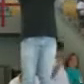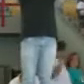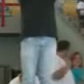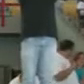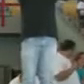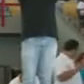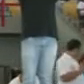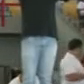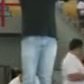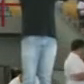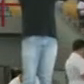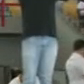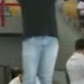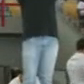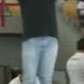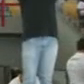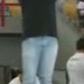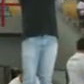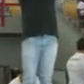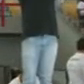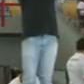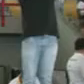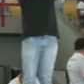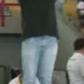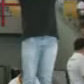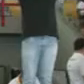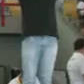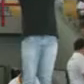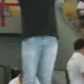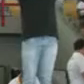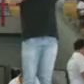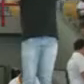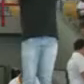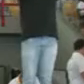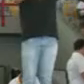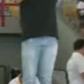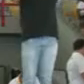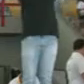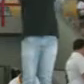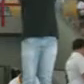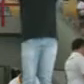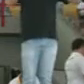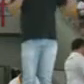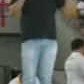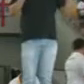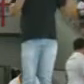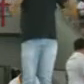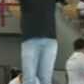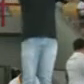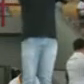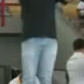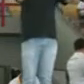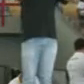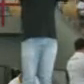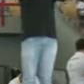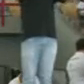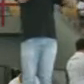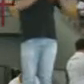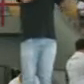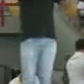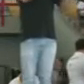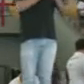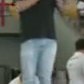o comando da proposta, que é aquele negrito que está lá sugerindo o que você deve produzir, vá aos textos de apoio e